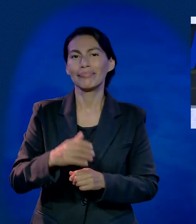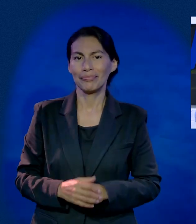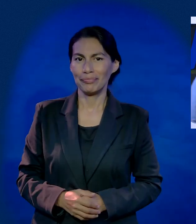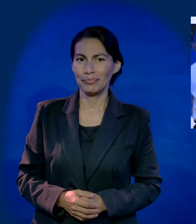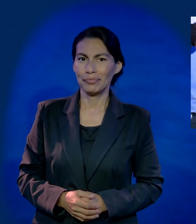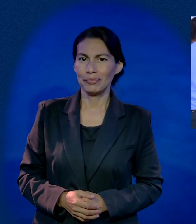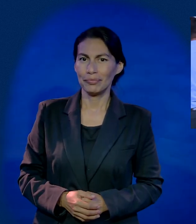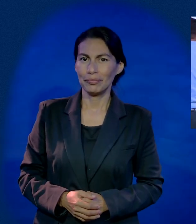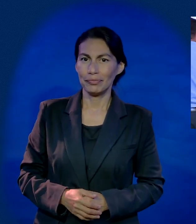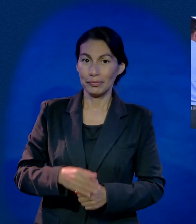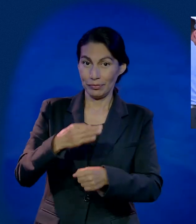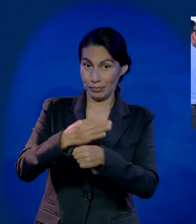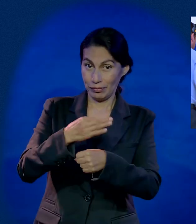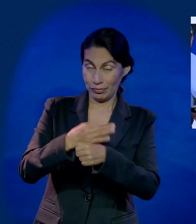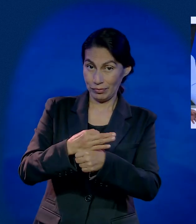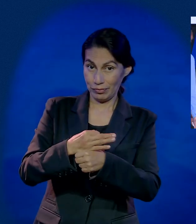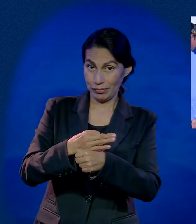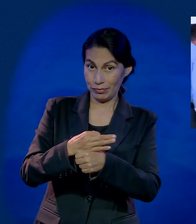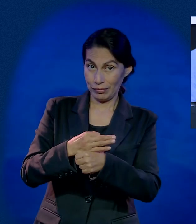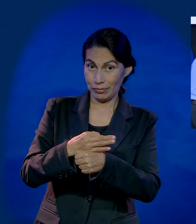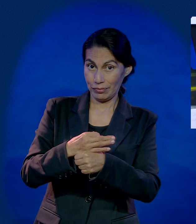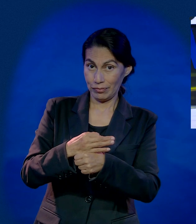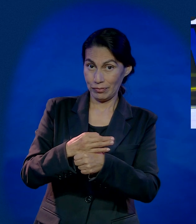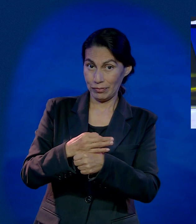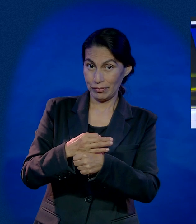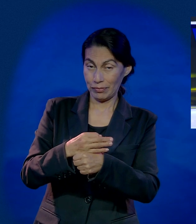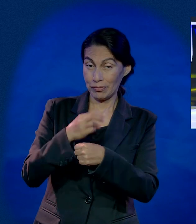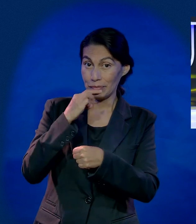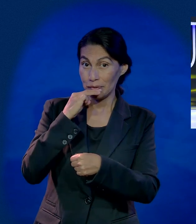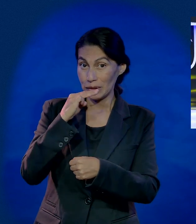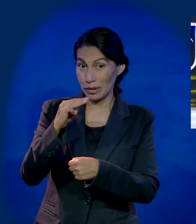Una historia de libertad. Y